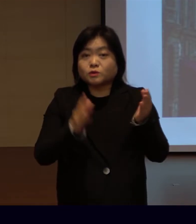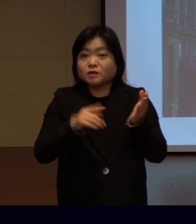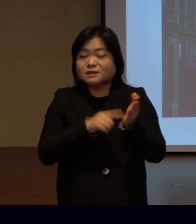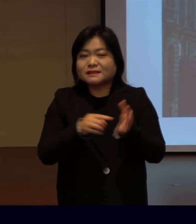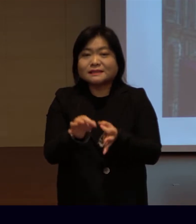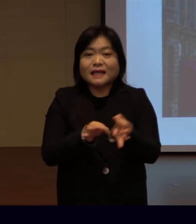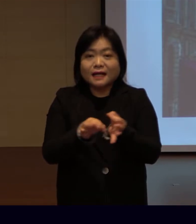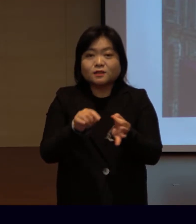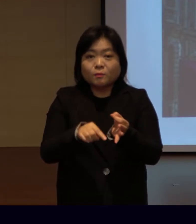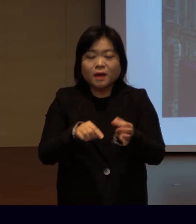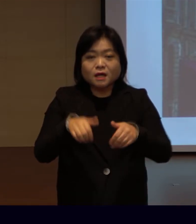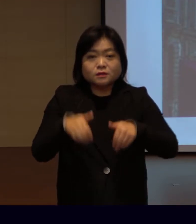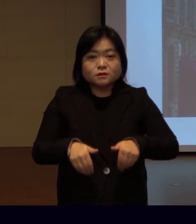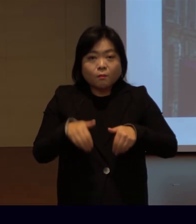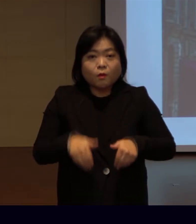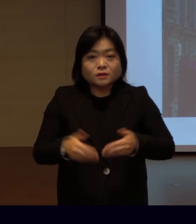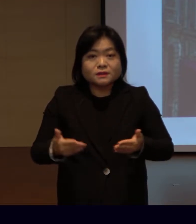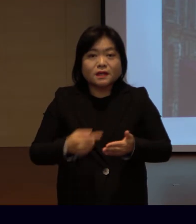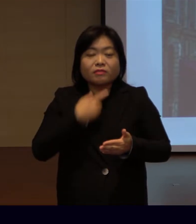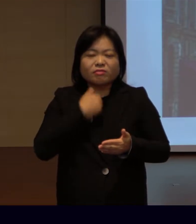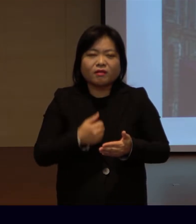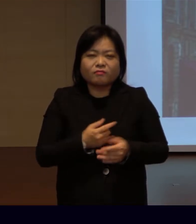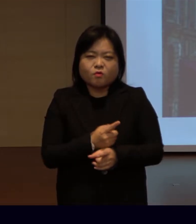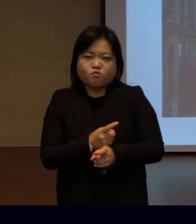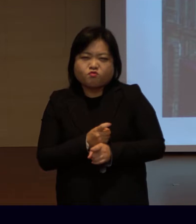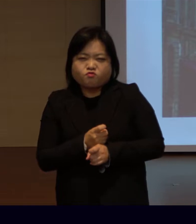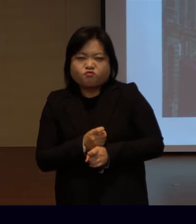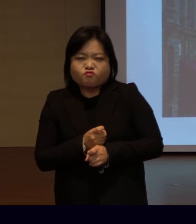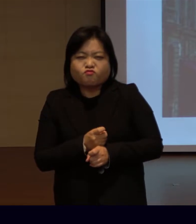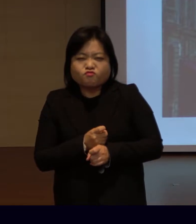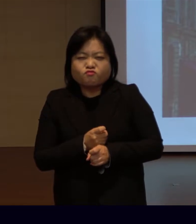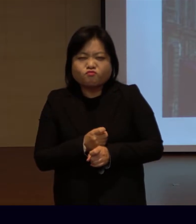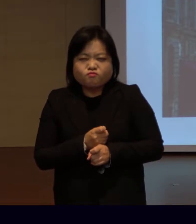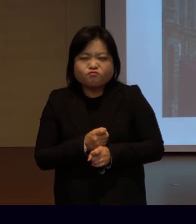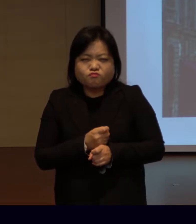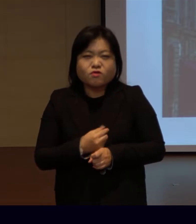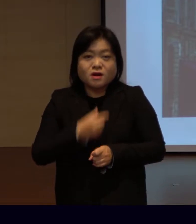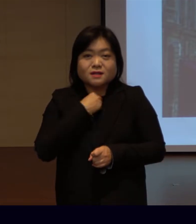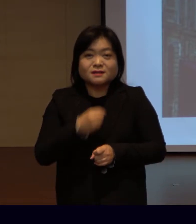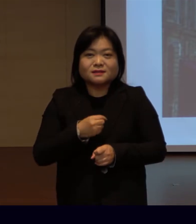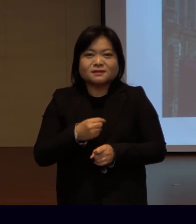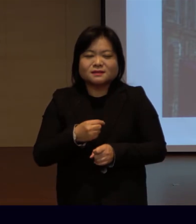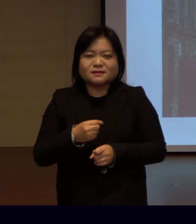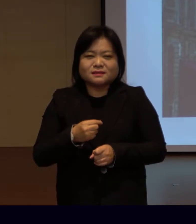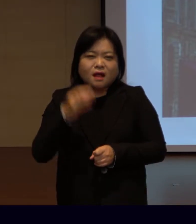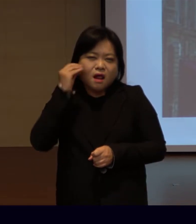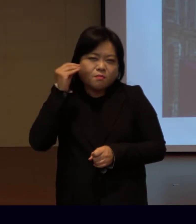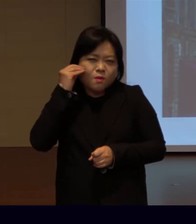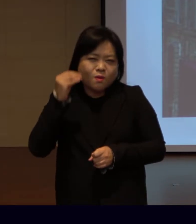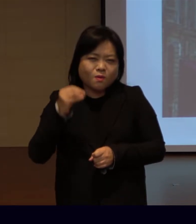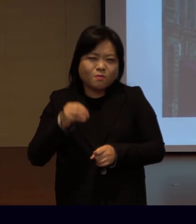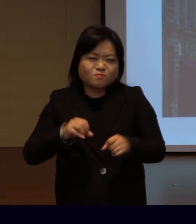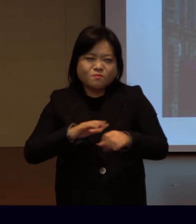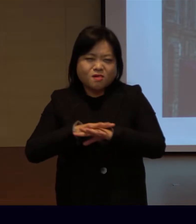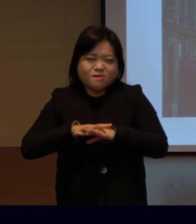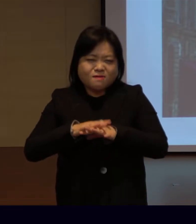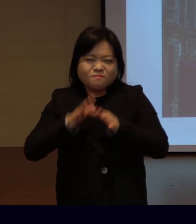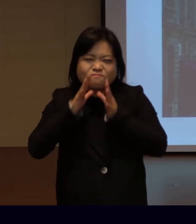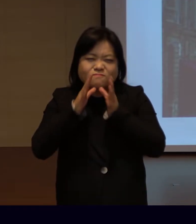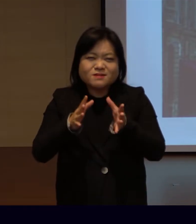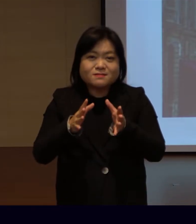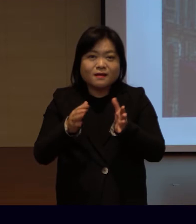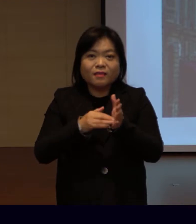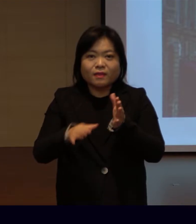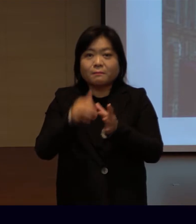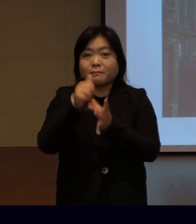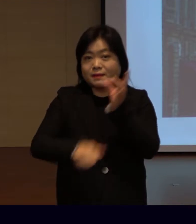상점에 옛날에 점원으로 있던 이 양심을 품고 얘한테 복수하려고 이 그물을 친 거예요. 거기에 이제 들어간 겁니다. 네. 근데 지금은